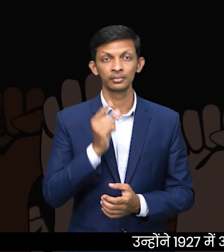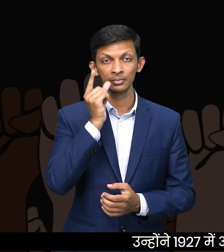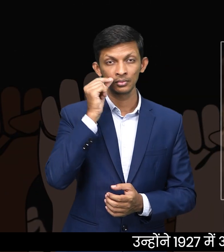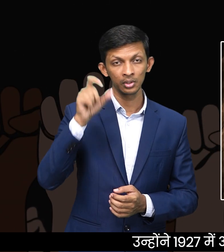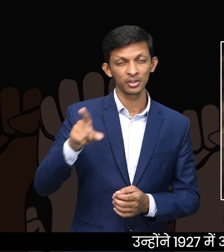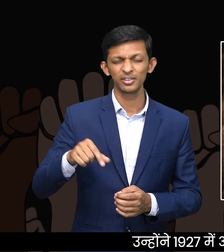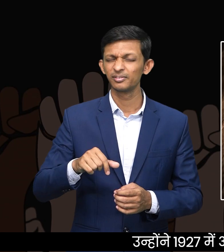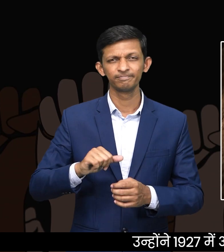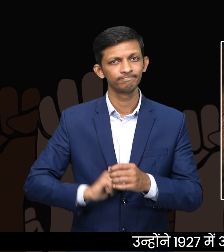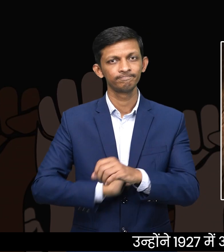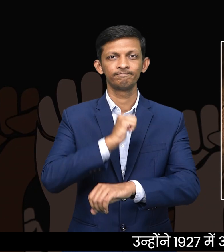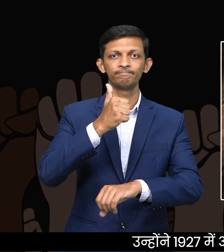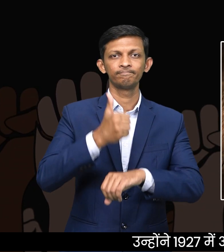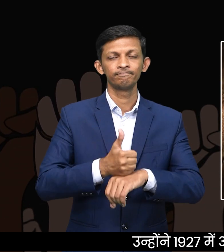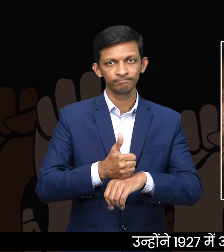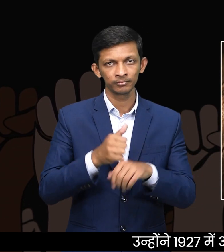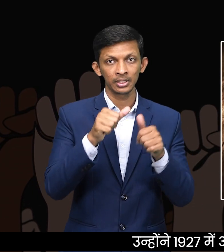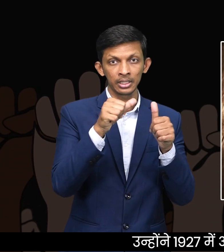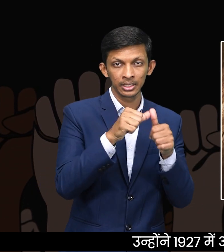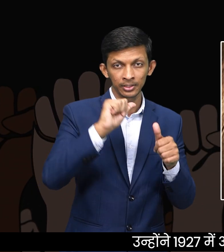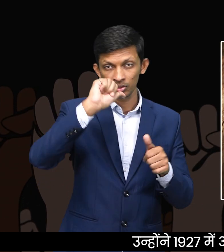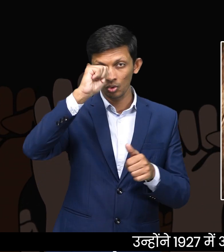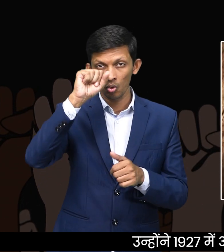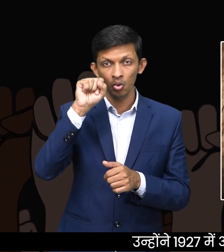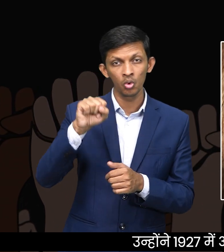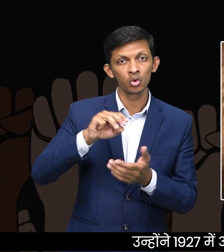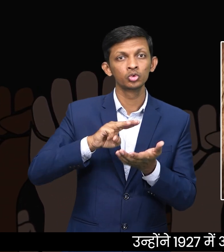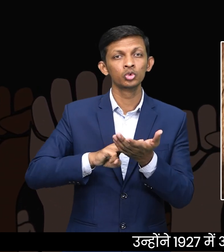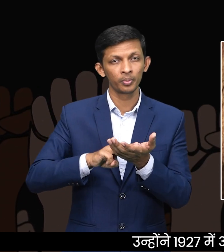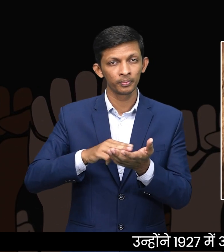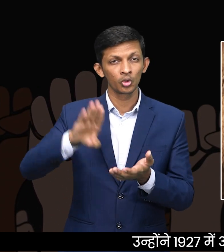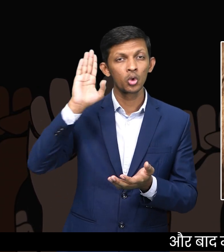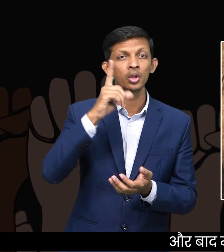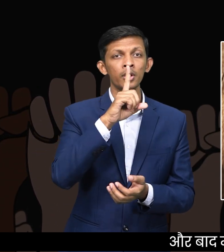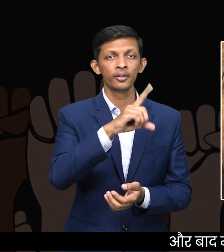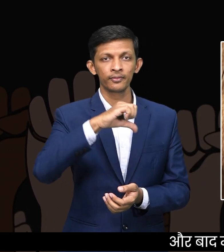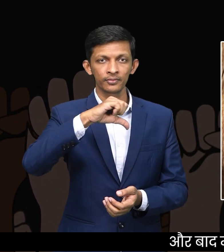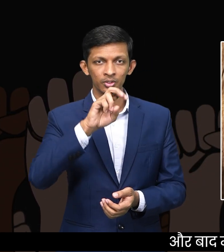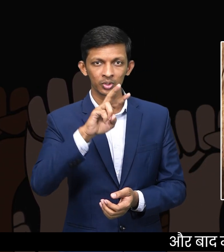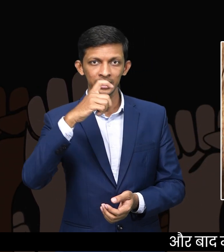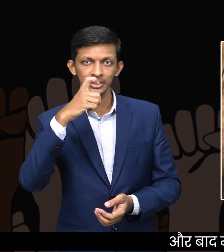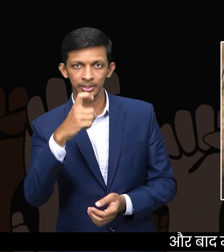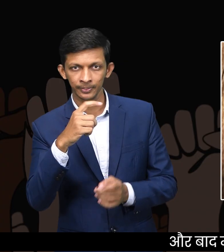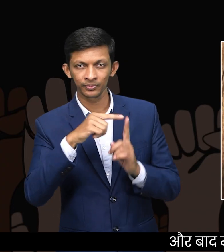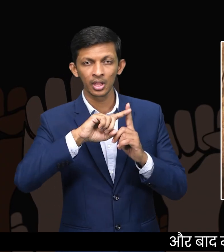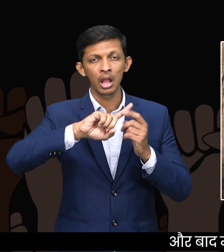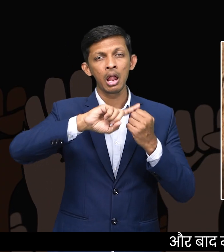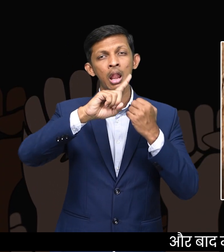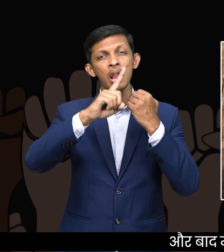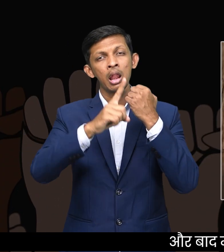उन्होंने 1927 में आदि हिंदू महासभा की स्थापना की और बाद में अम्बेडकरियों की युवा लीग